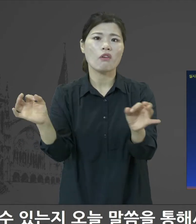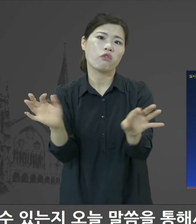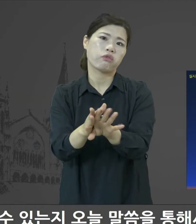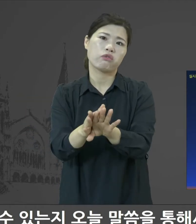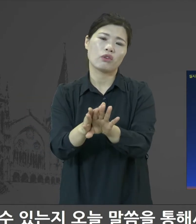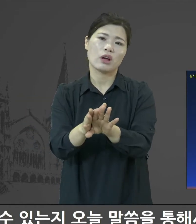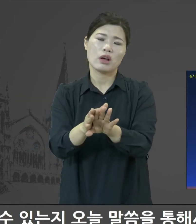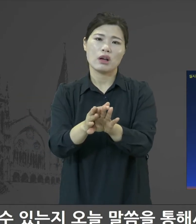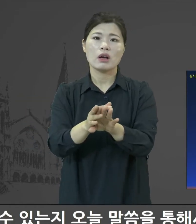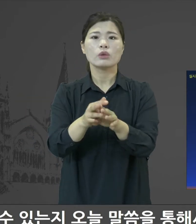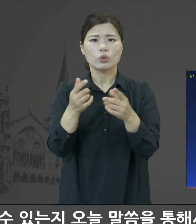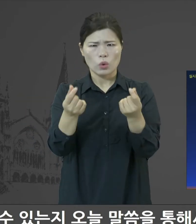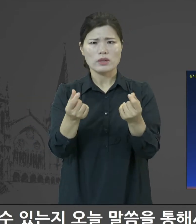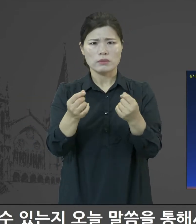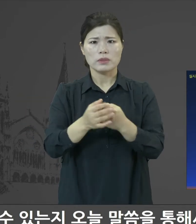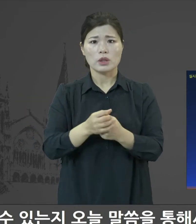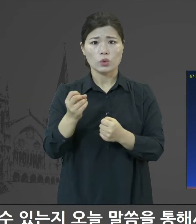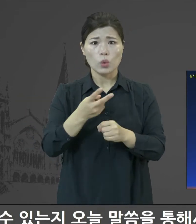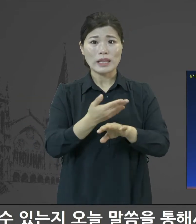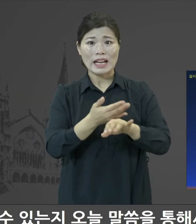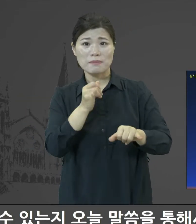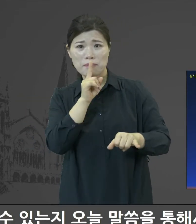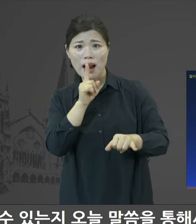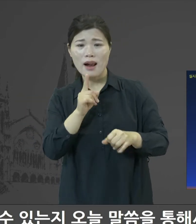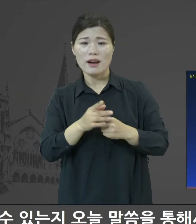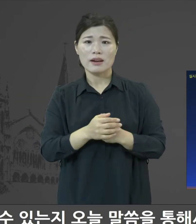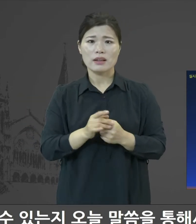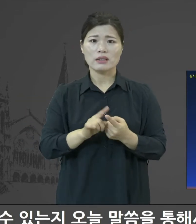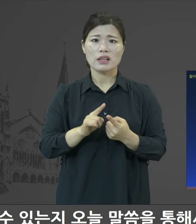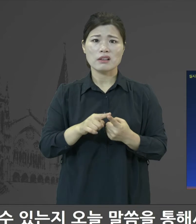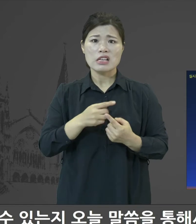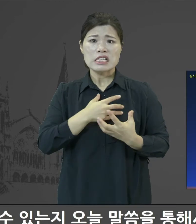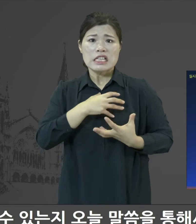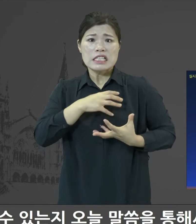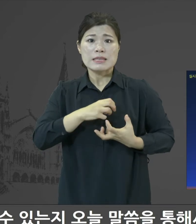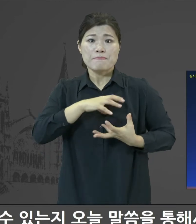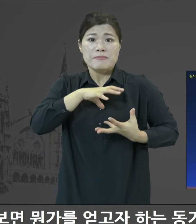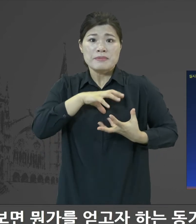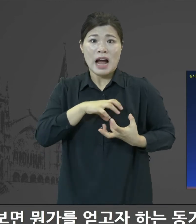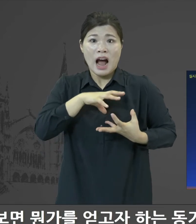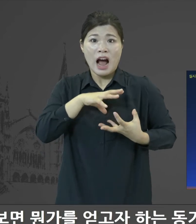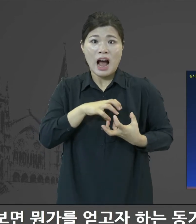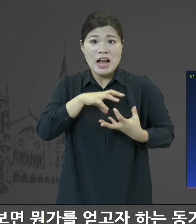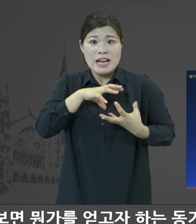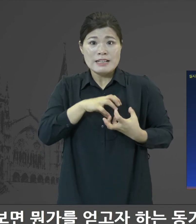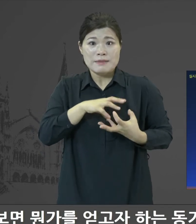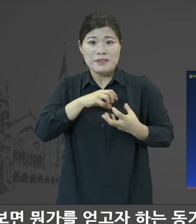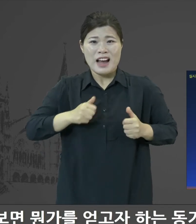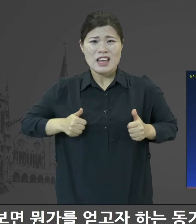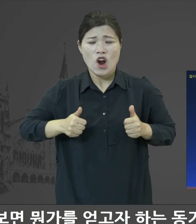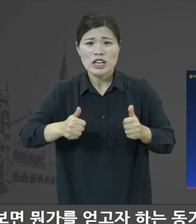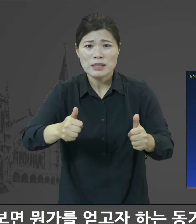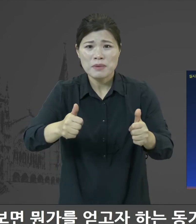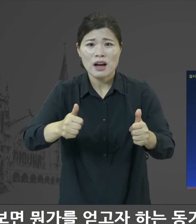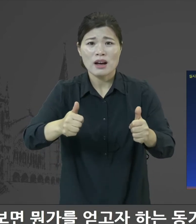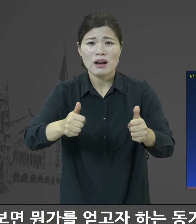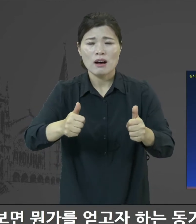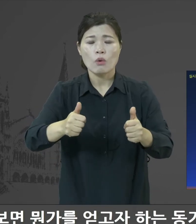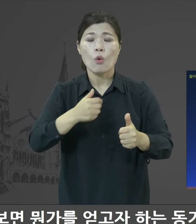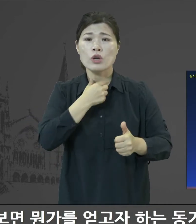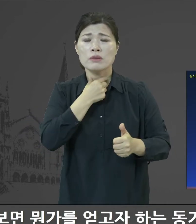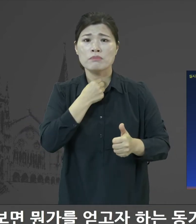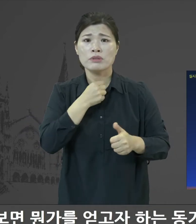다른 말로 하면 추진력, 심장이 없어진 상태다. 상징적으로 말하면 심장이 약해진